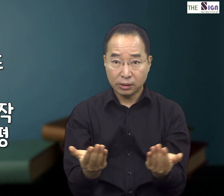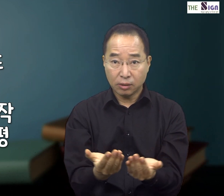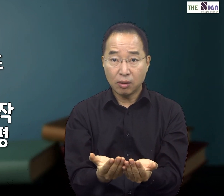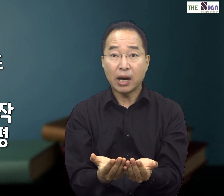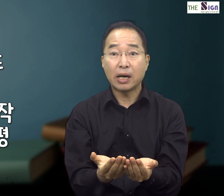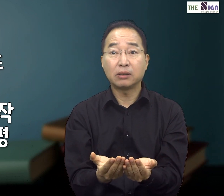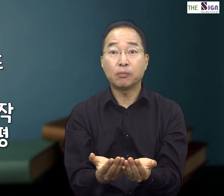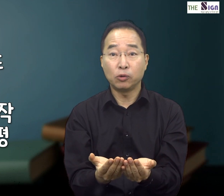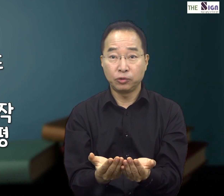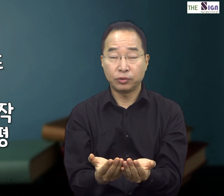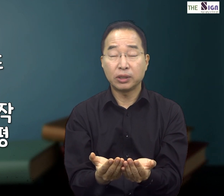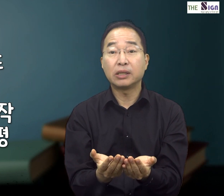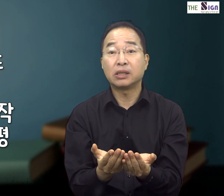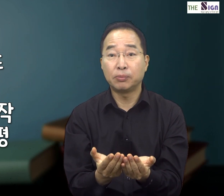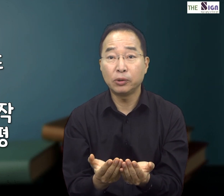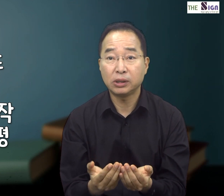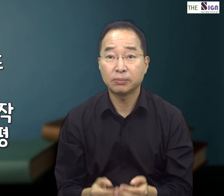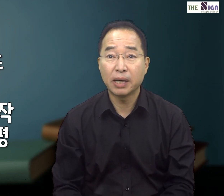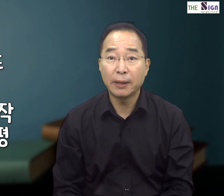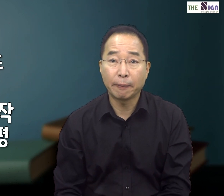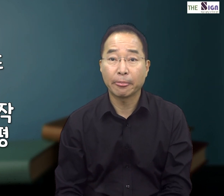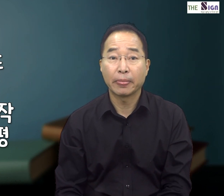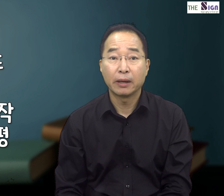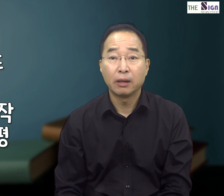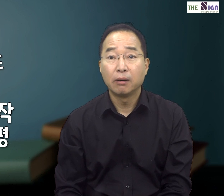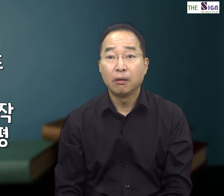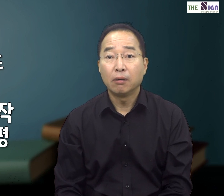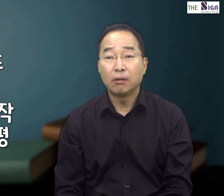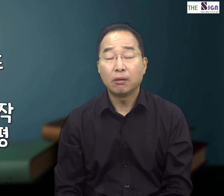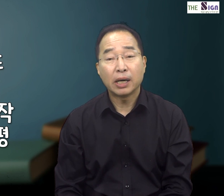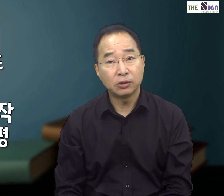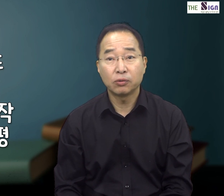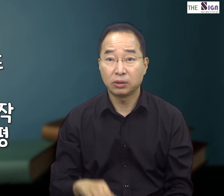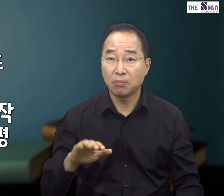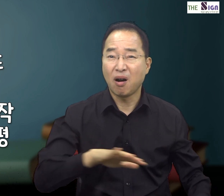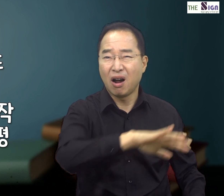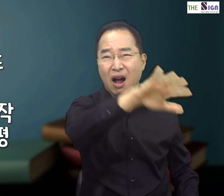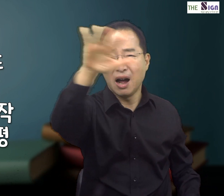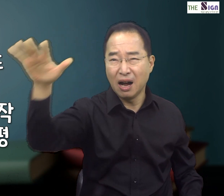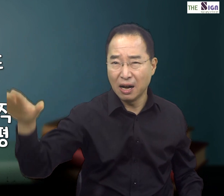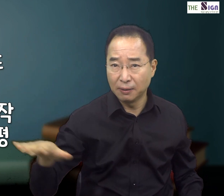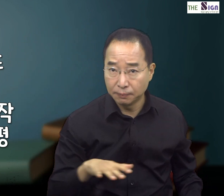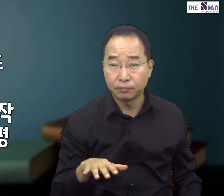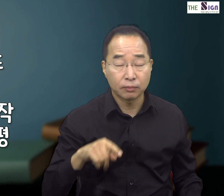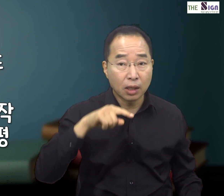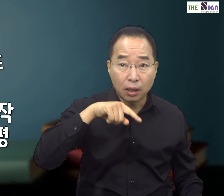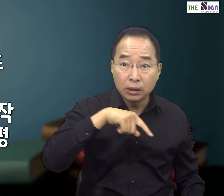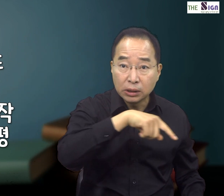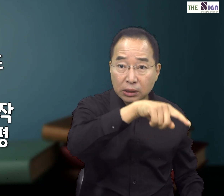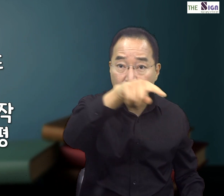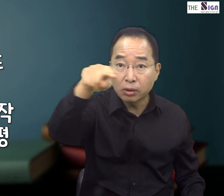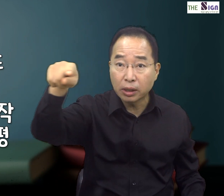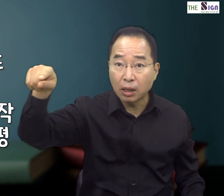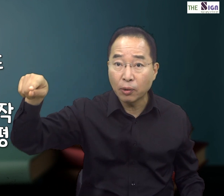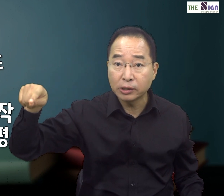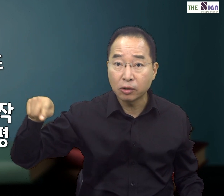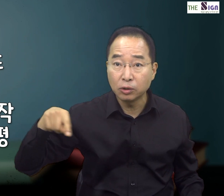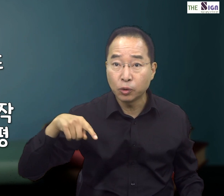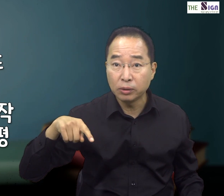해서 하는 모두 쓰는 게 기본이지만 한 손을 때 그러니까 이렇게 회전을